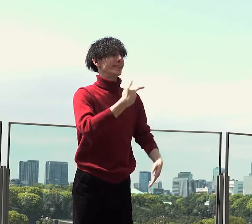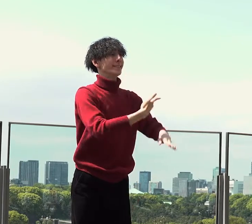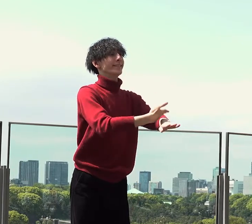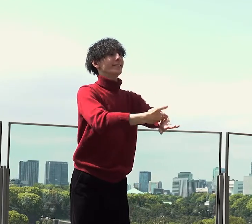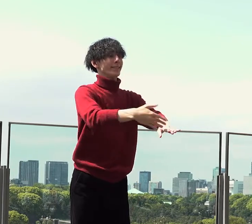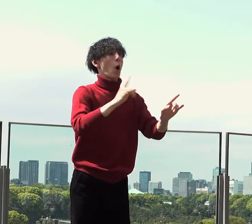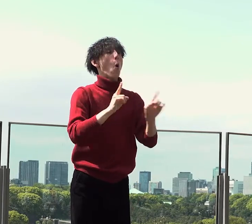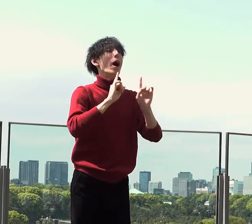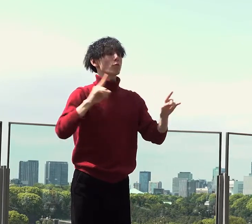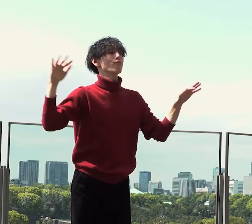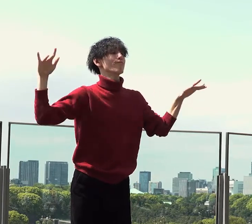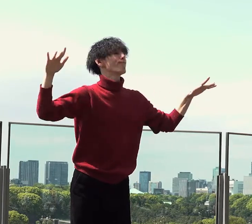ず、